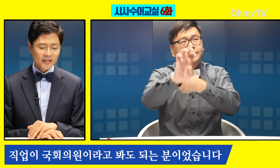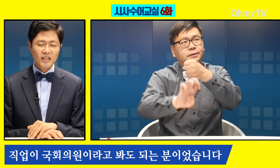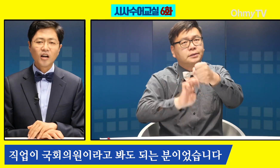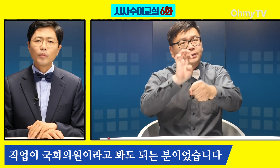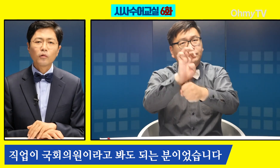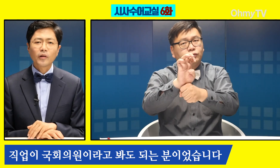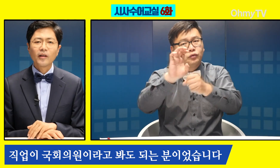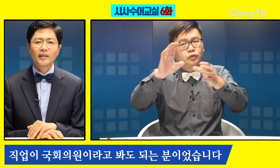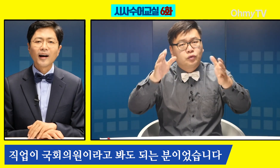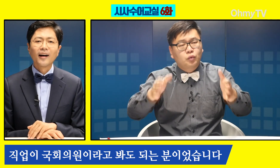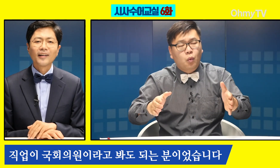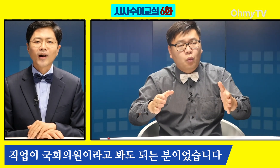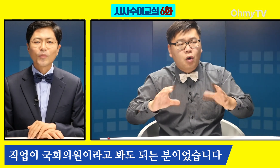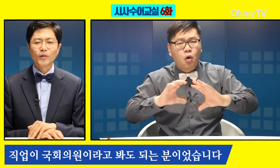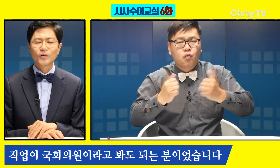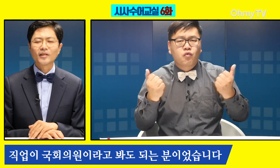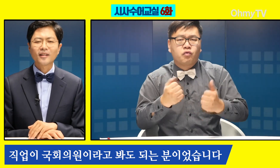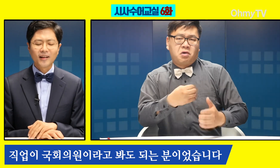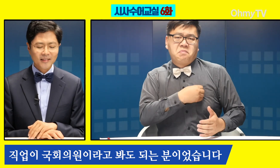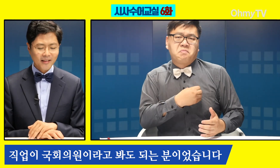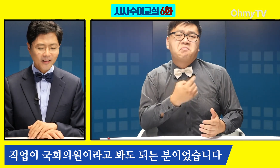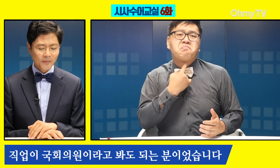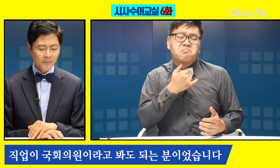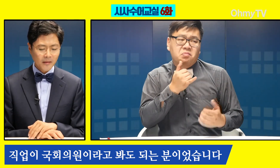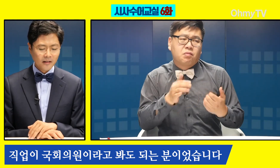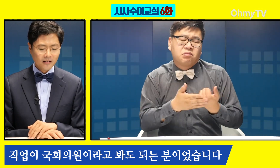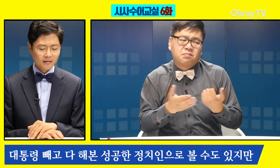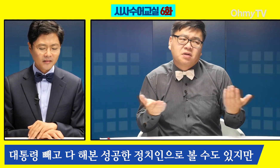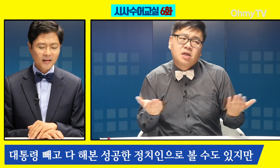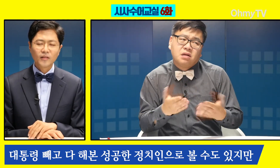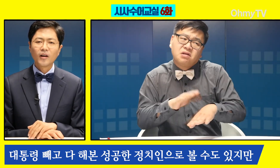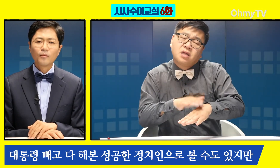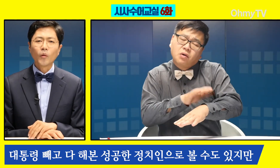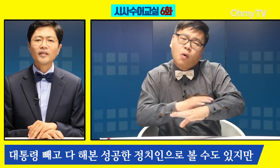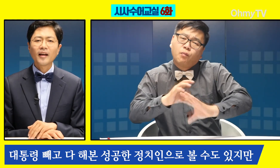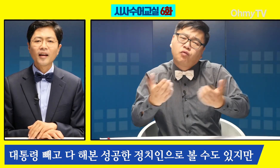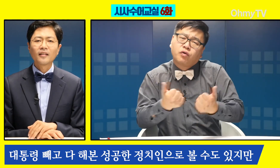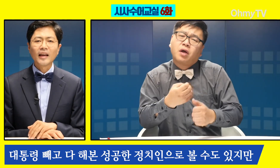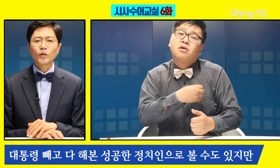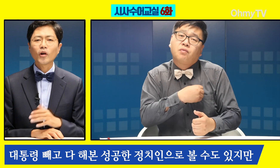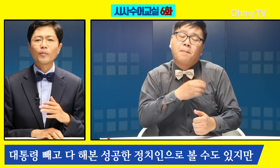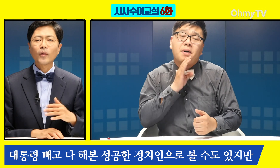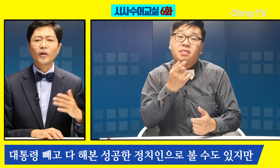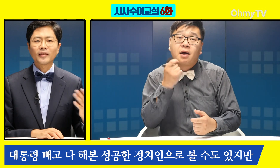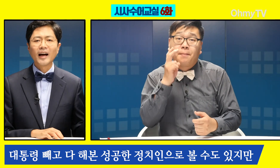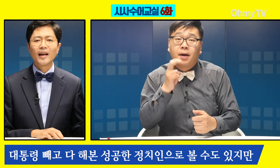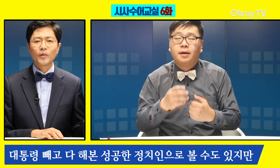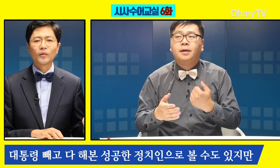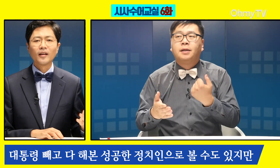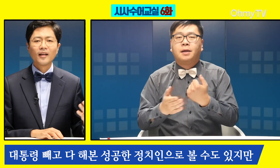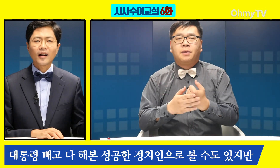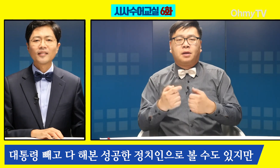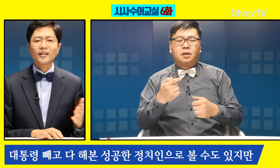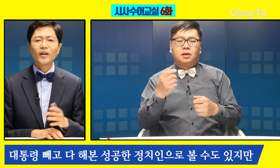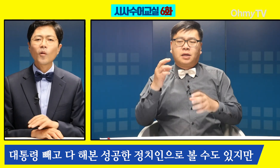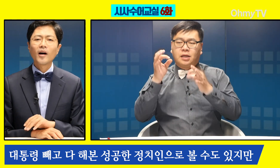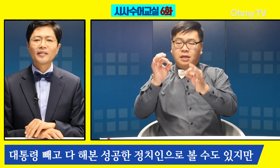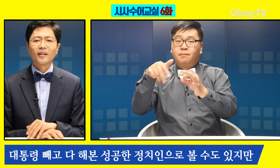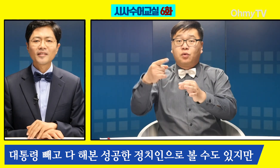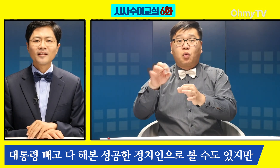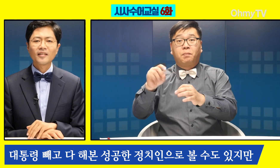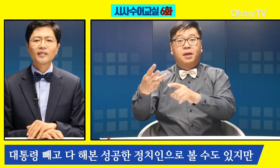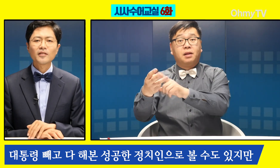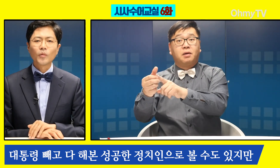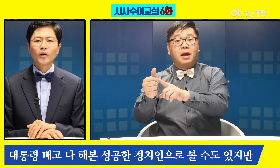분이시니까 직업이 국회의원이다라고 볼 수도 있을 것 같은데요. 그래서 본인에게는 대통령 빼고는 다 해본 가장